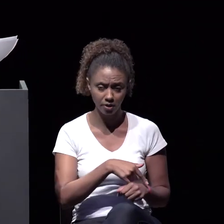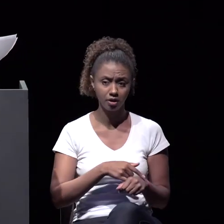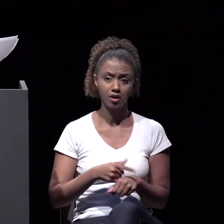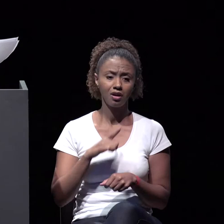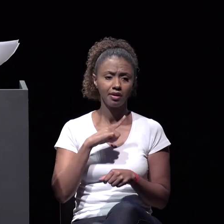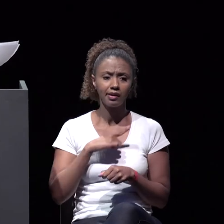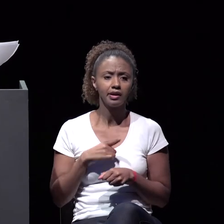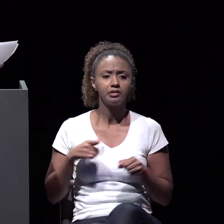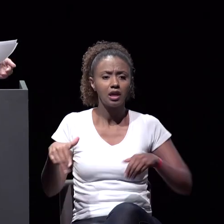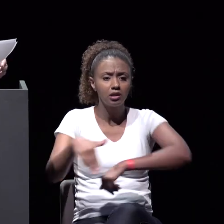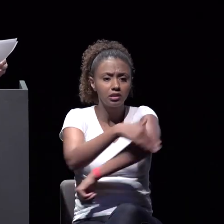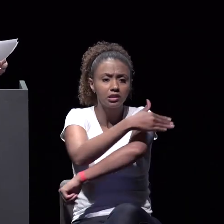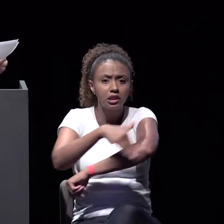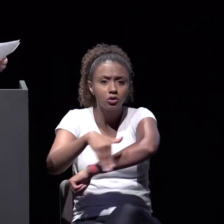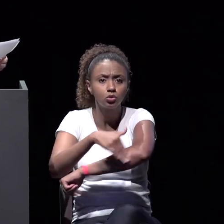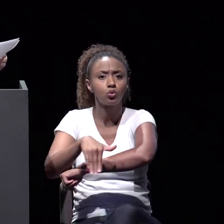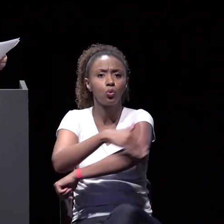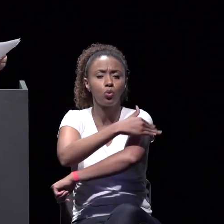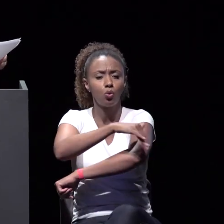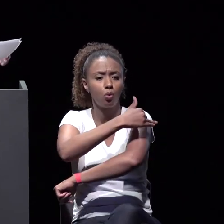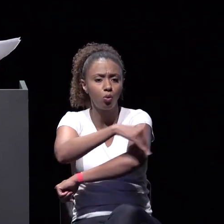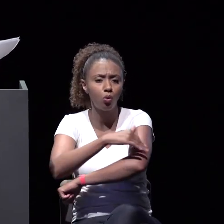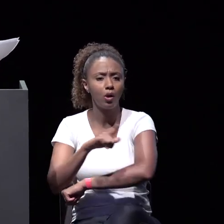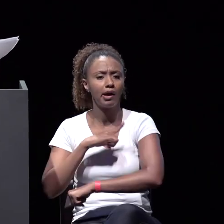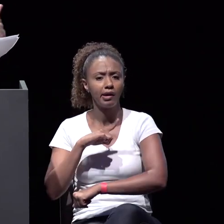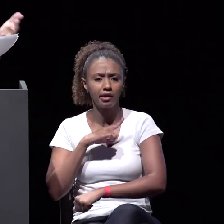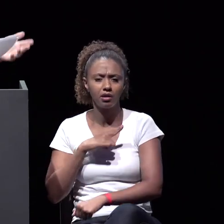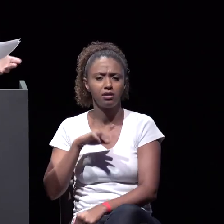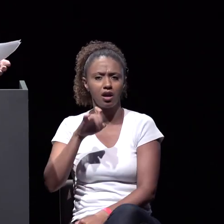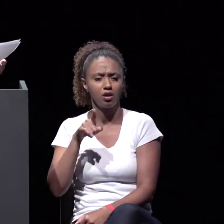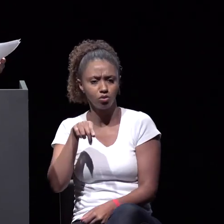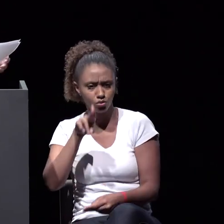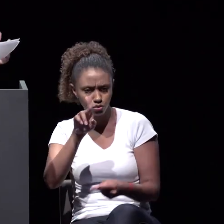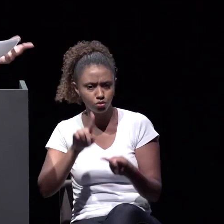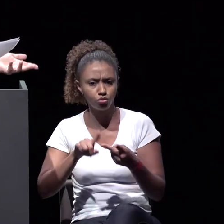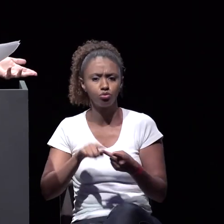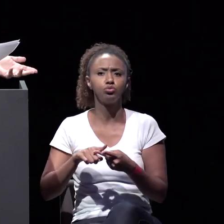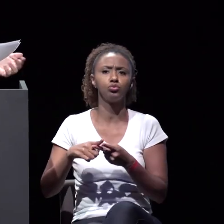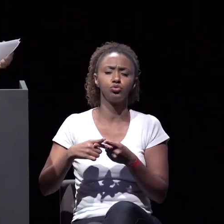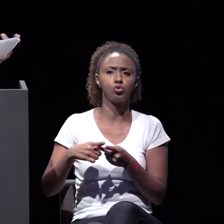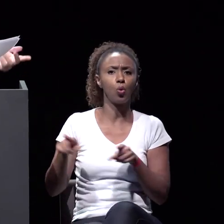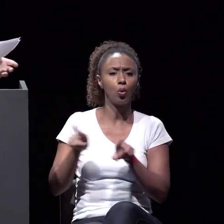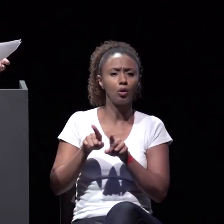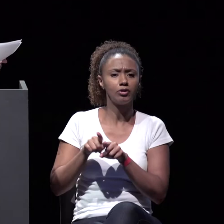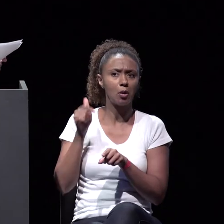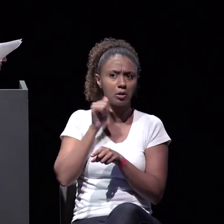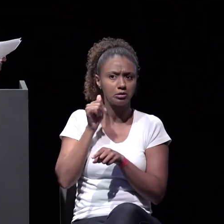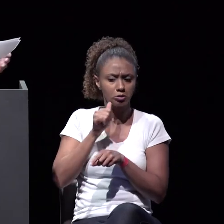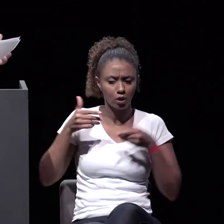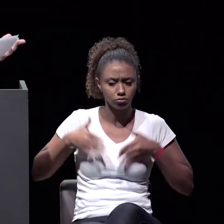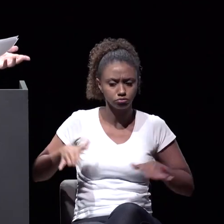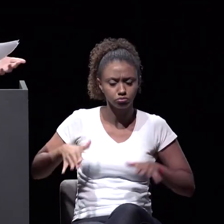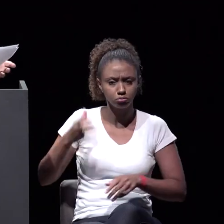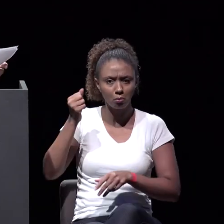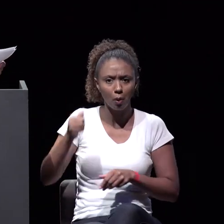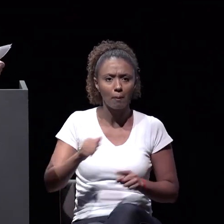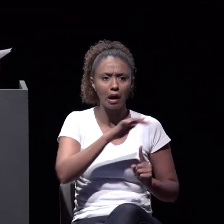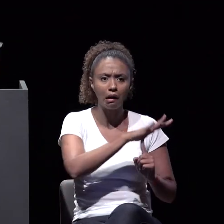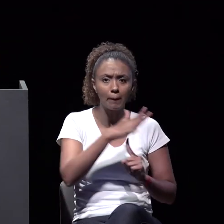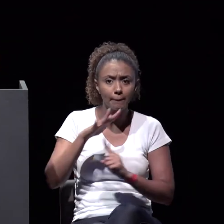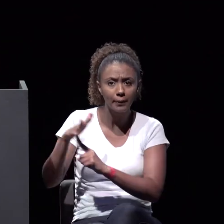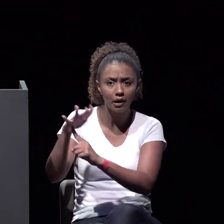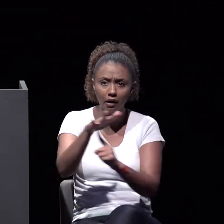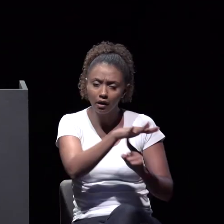nas encruzilhadas onde morei e jericho nos 15 das baianas nas igrejas nos mercados e na folha da